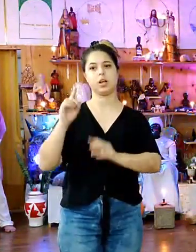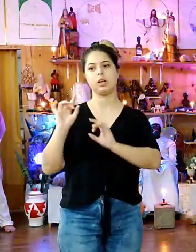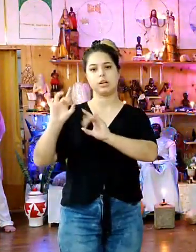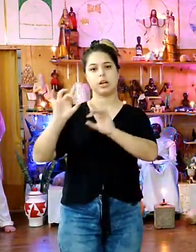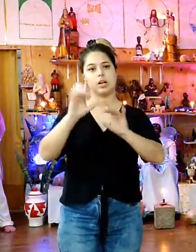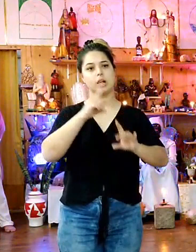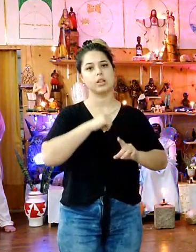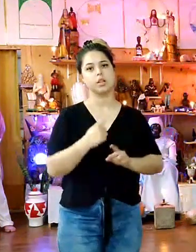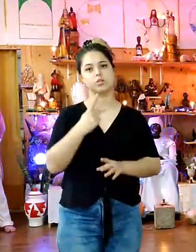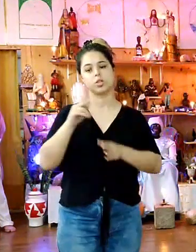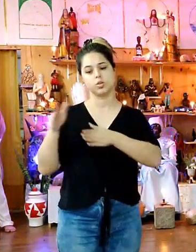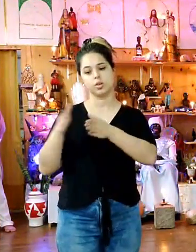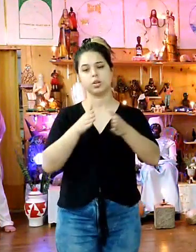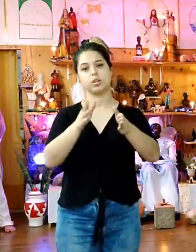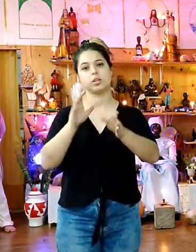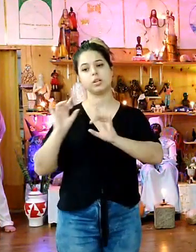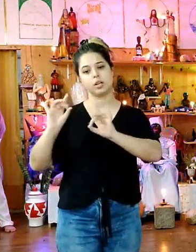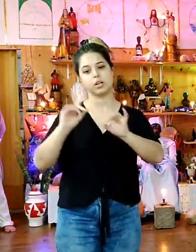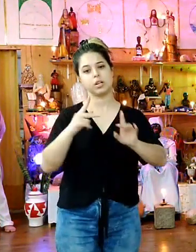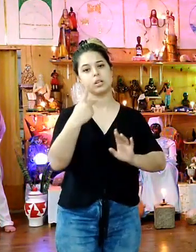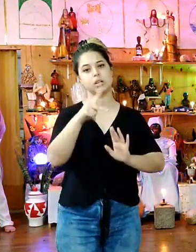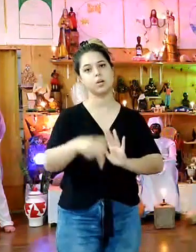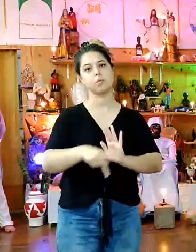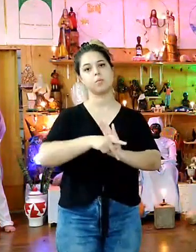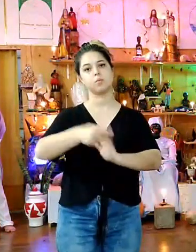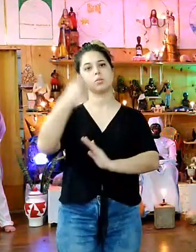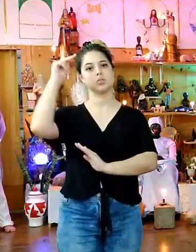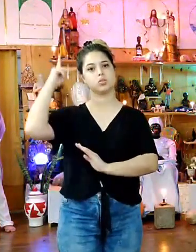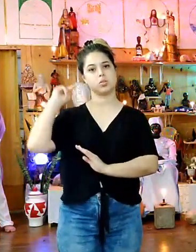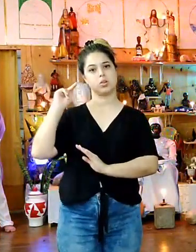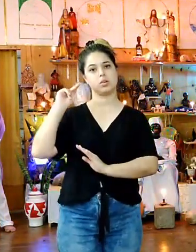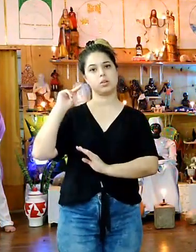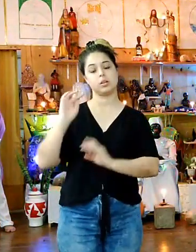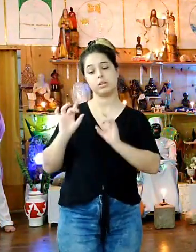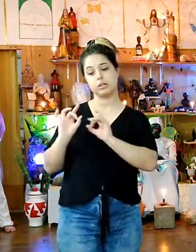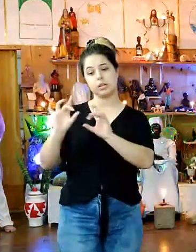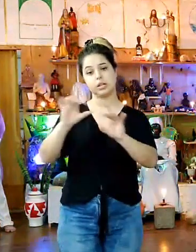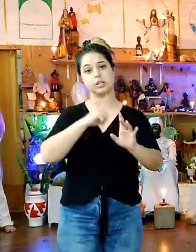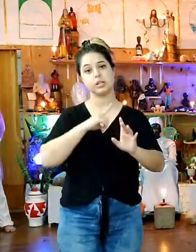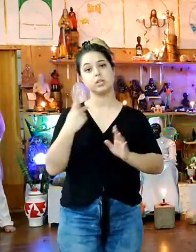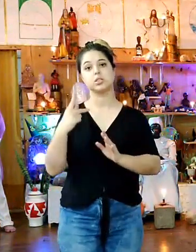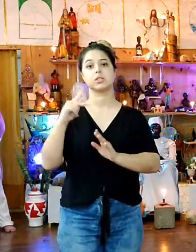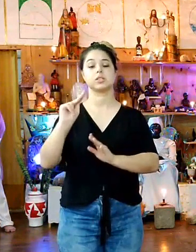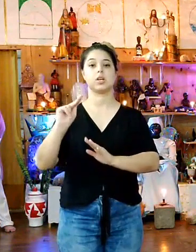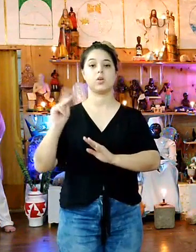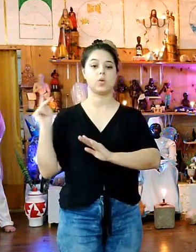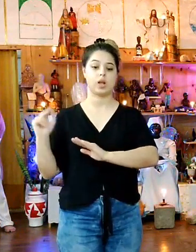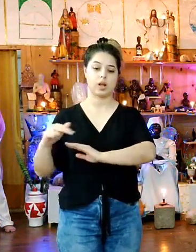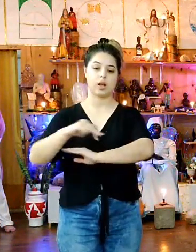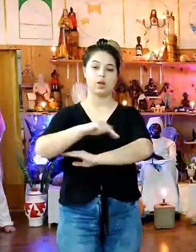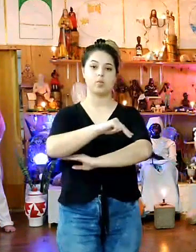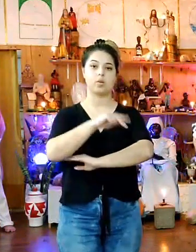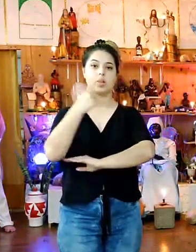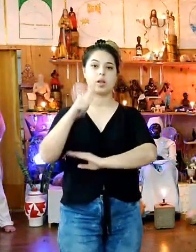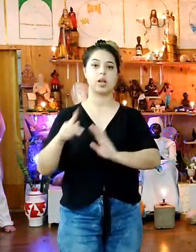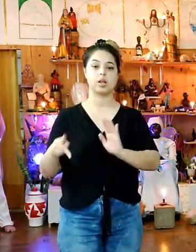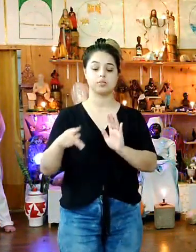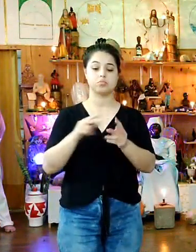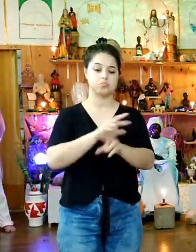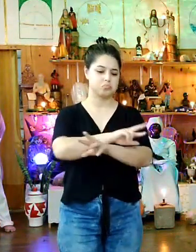Cada um tem o seu caminho, cada um tem a sua história, cada um tem a sua estrada. Essas